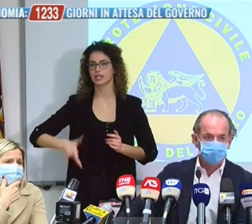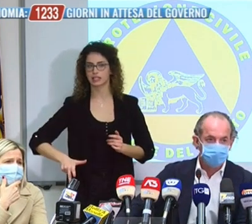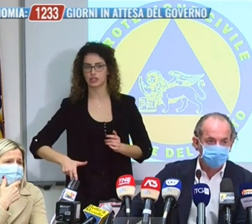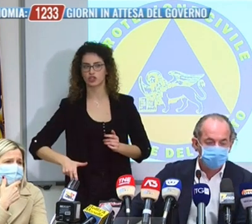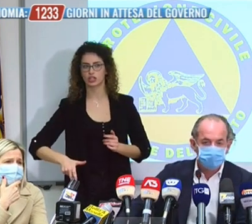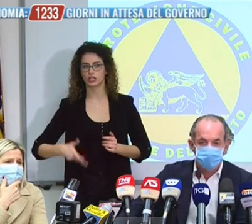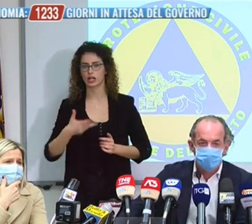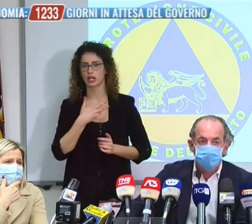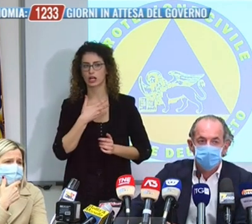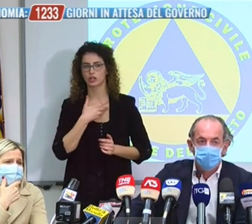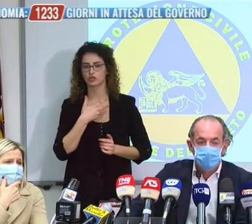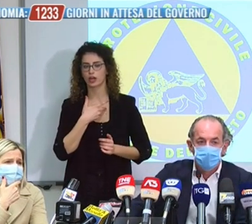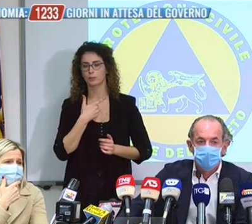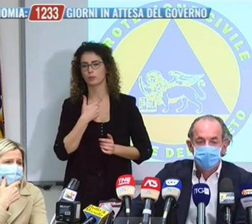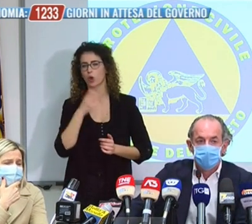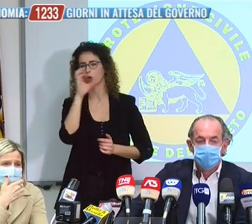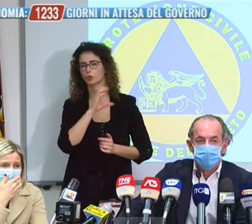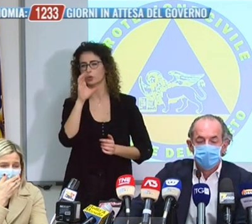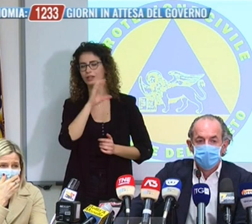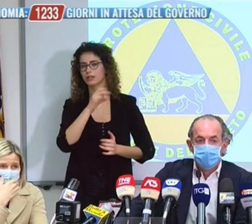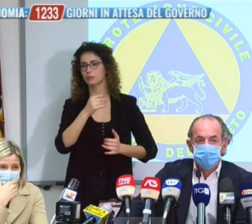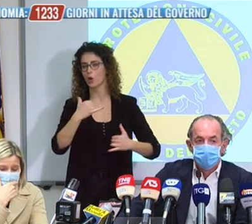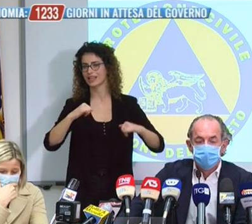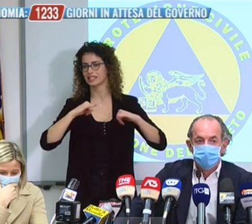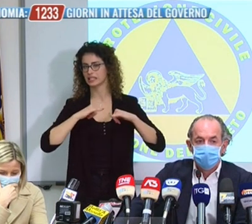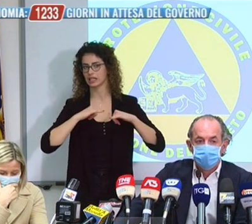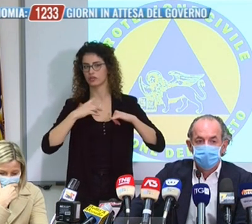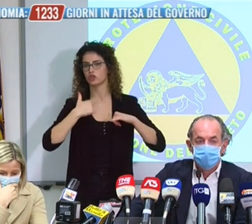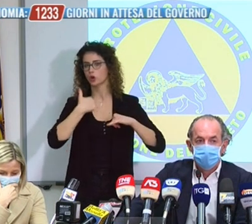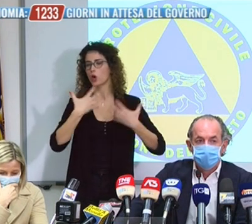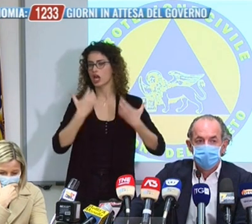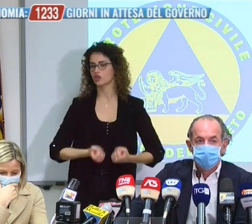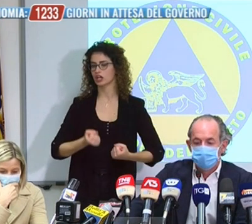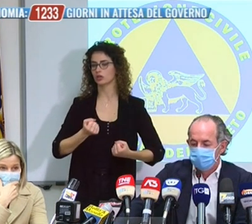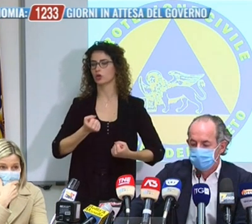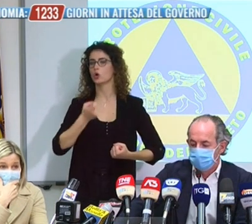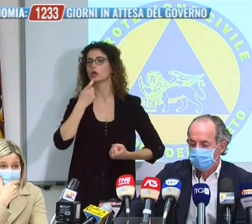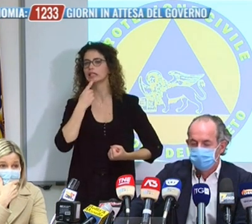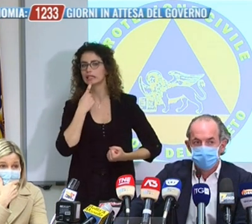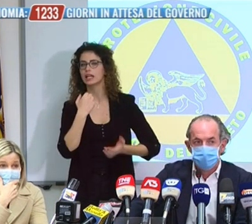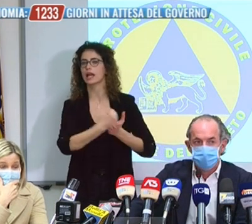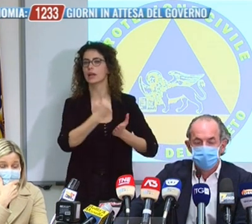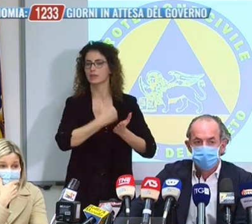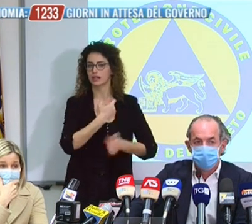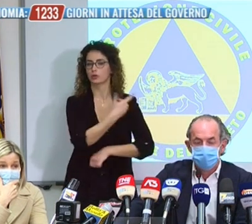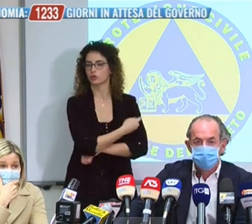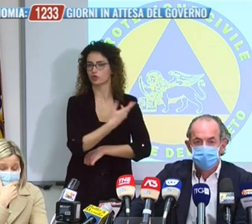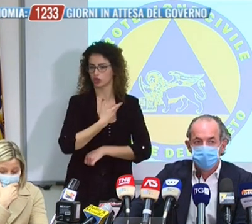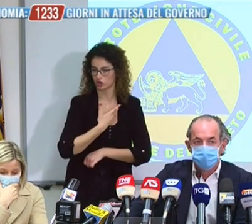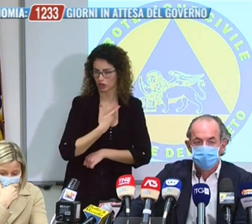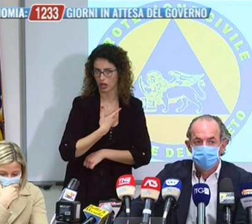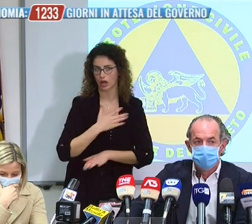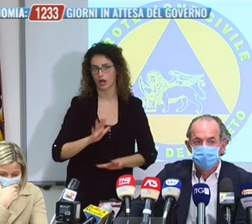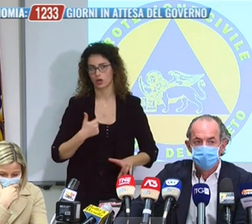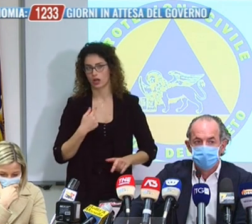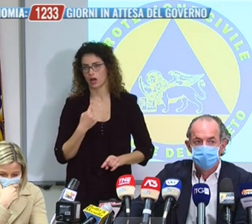ad abbozzare delle idee sul turismo estivo, dicendo ma noi qui accetteremo solo i turisti che hanno il passaporto vaccinale di cui parlava lei prima, ora